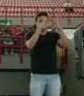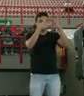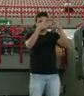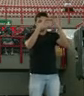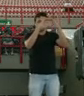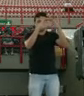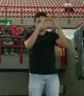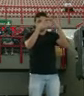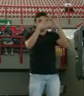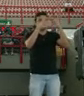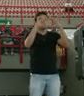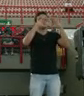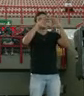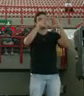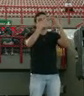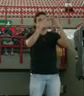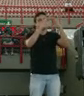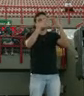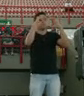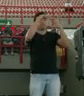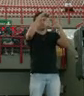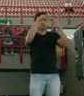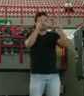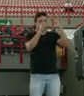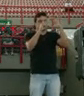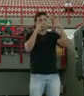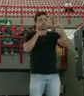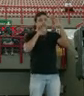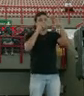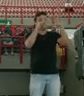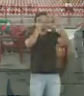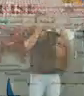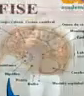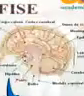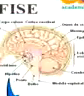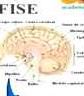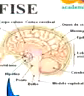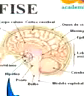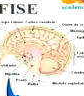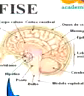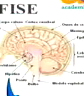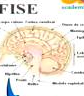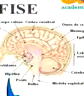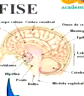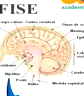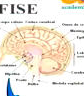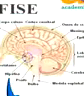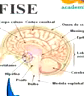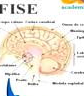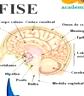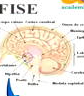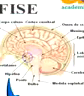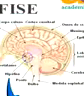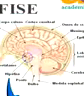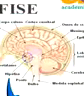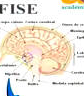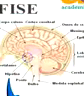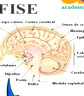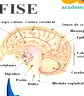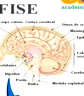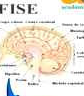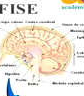dizer. Você tem uma estrutura bem pequenininha, tá até circulado aí no nosso visual aí, tá